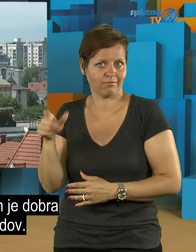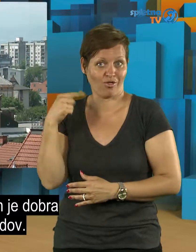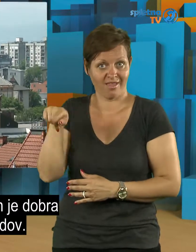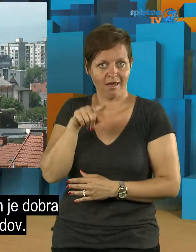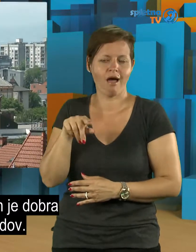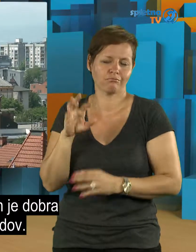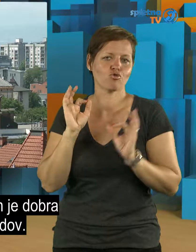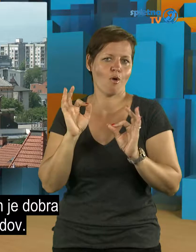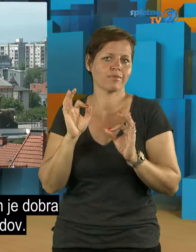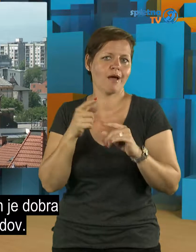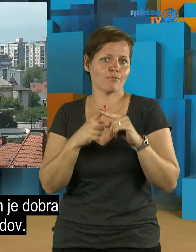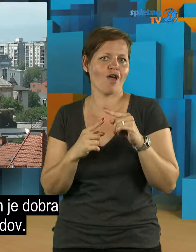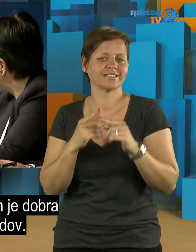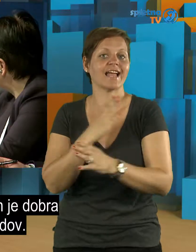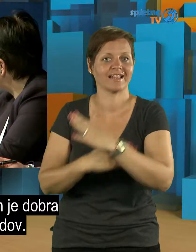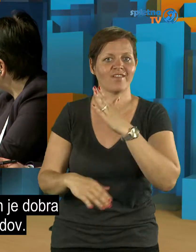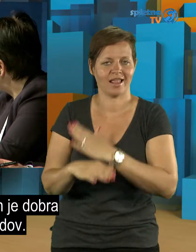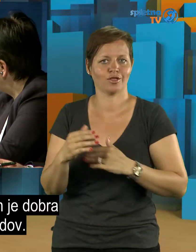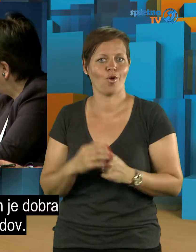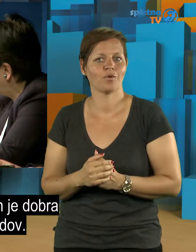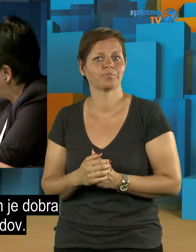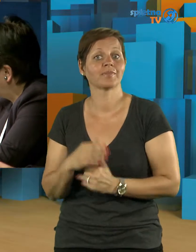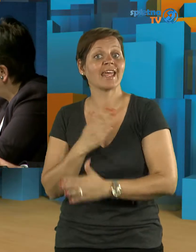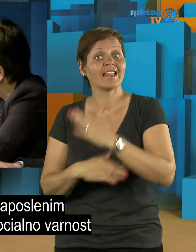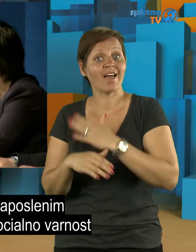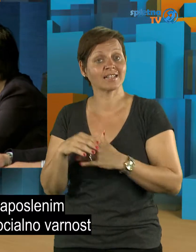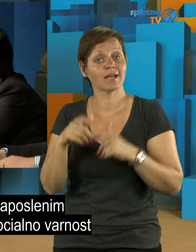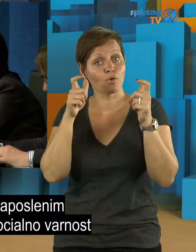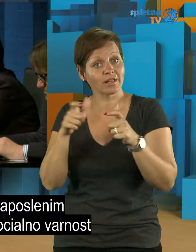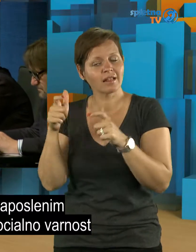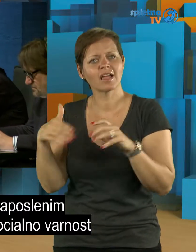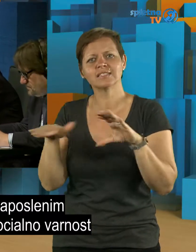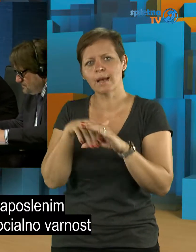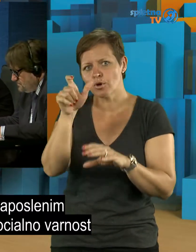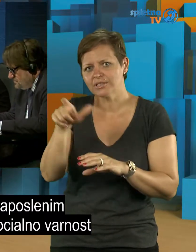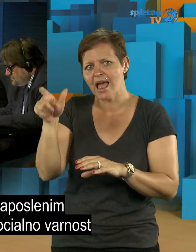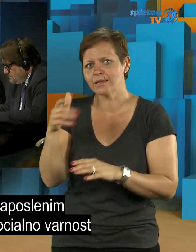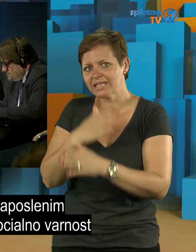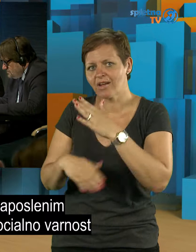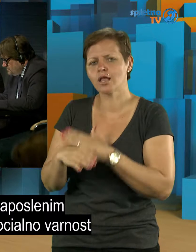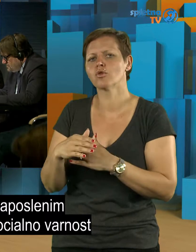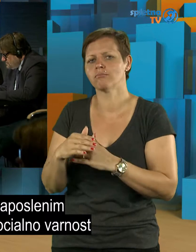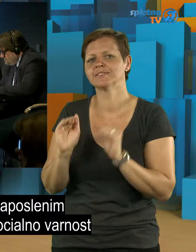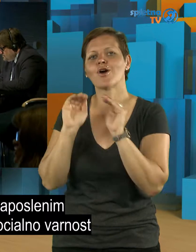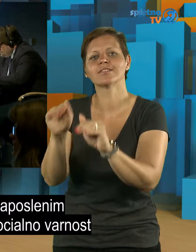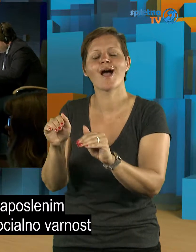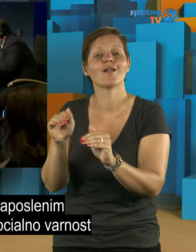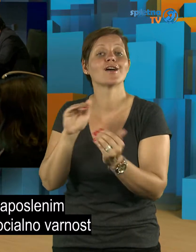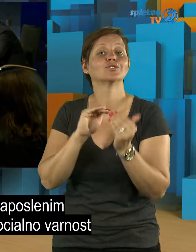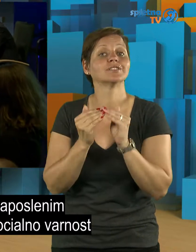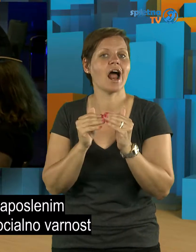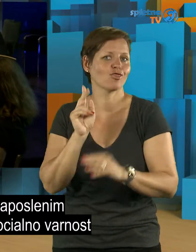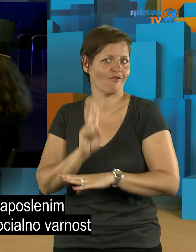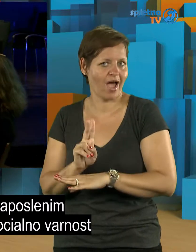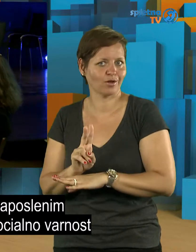10.565 oseb. Od teh je dobra polovica invalidov. Invalidska podjetja zaposlenim invalidom zagotavljajo